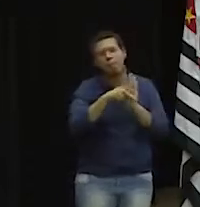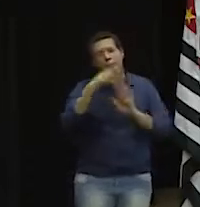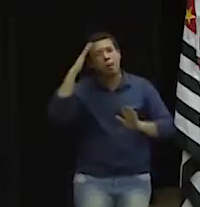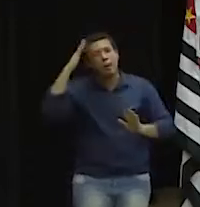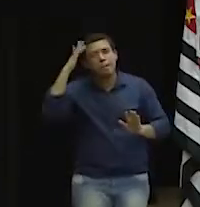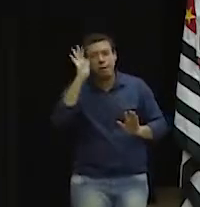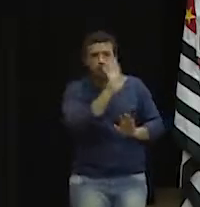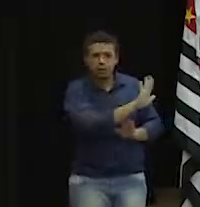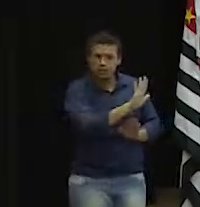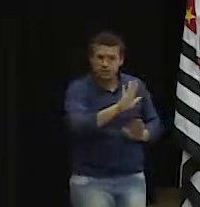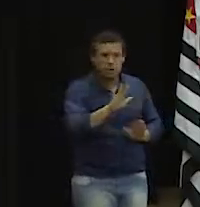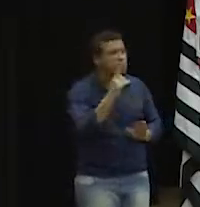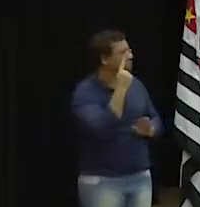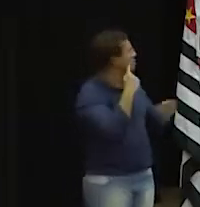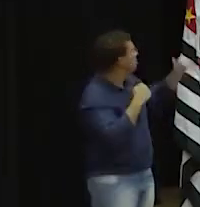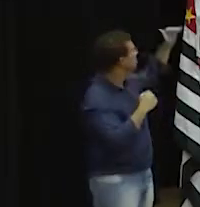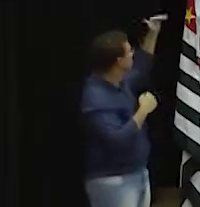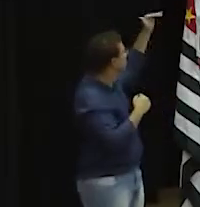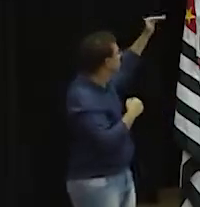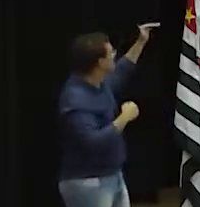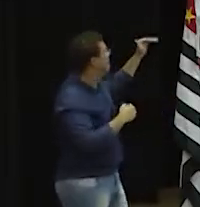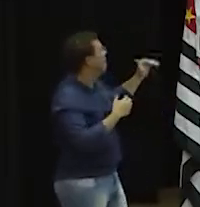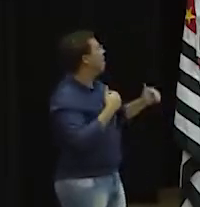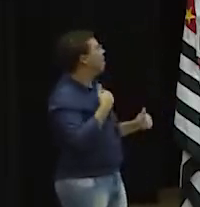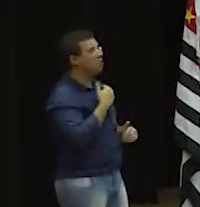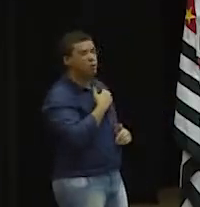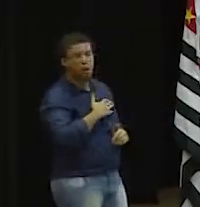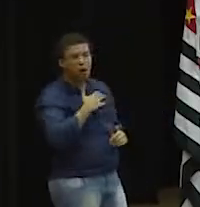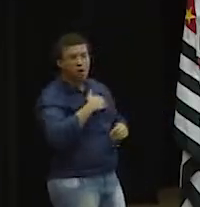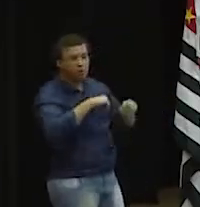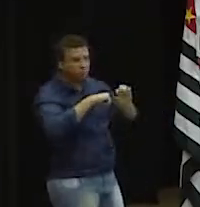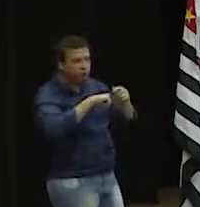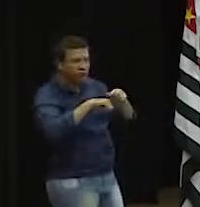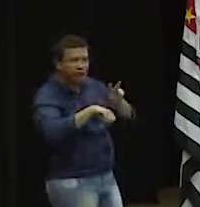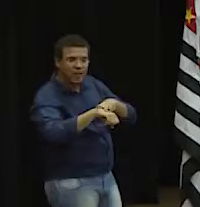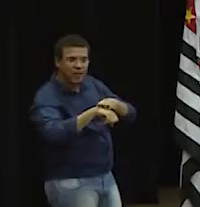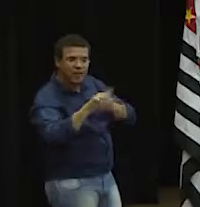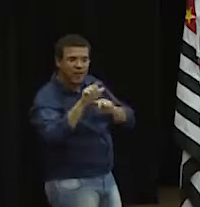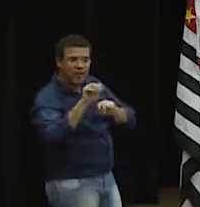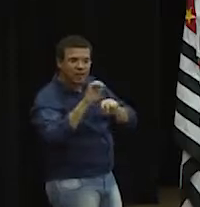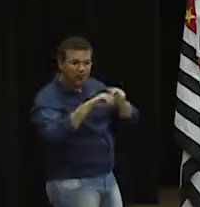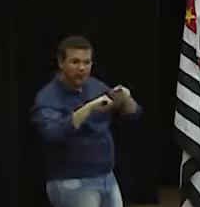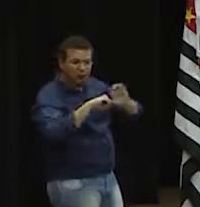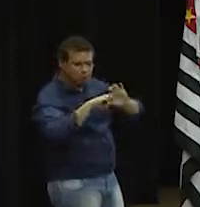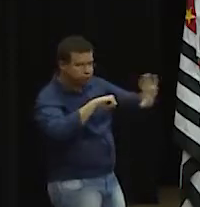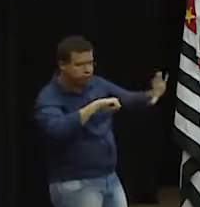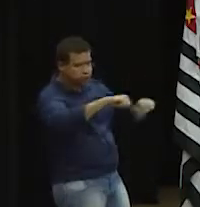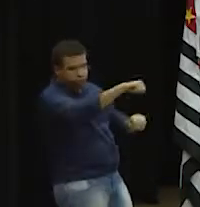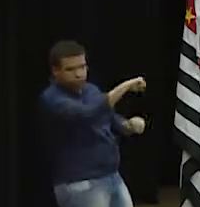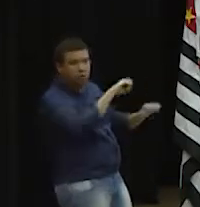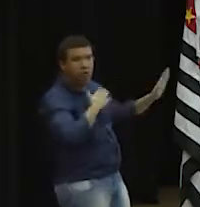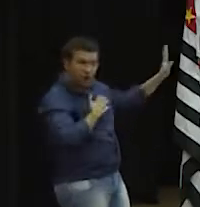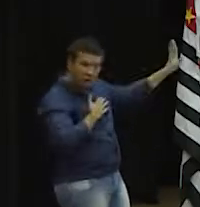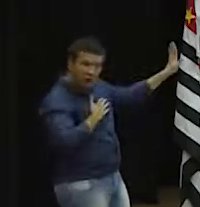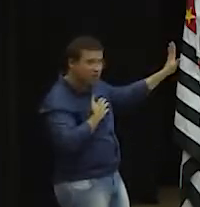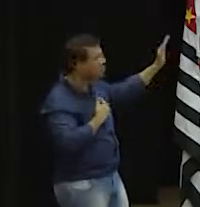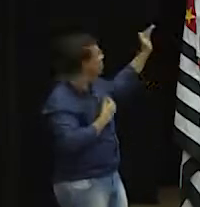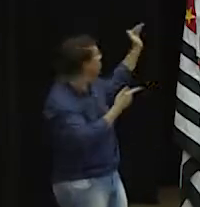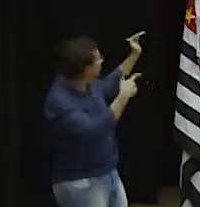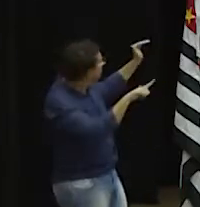um tem sua própria imaginação. Um gosta do Lanterna Verde,